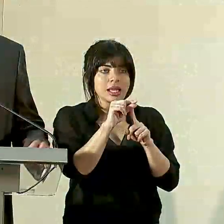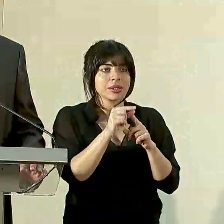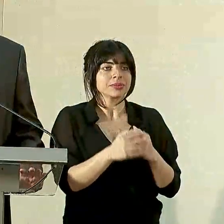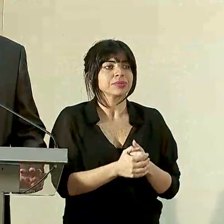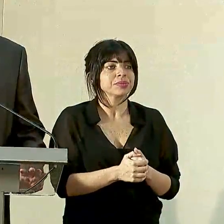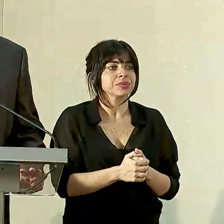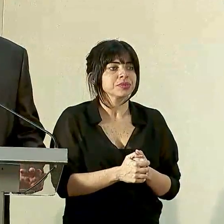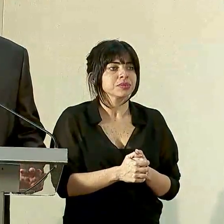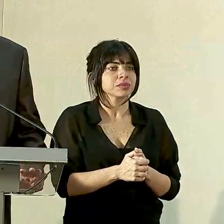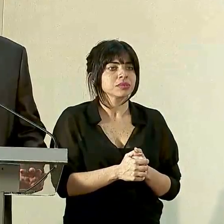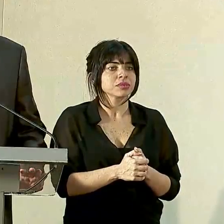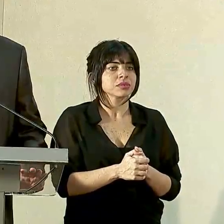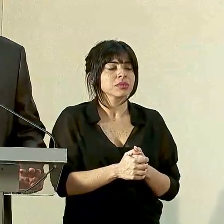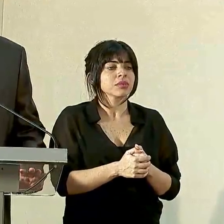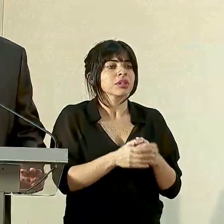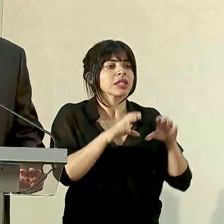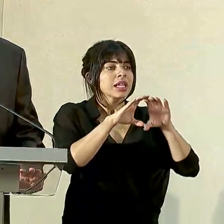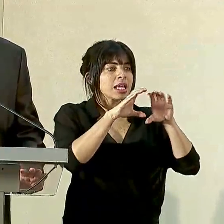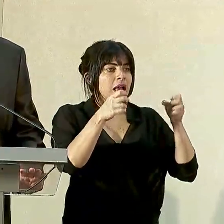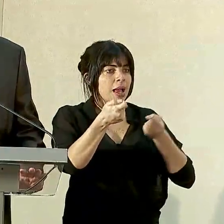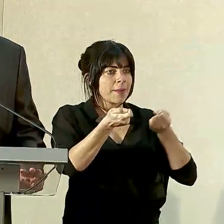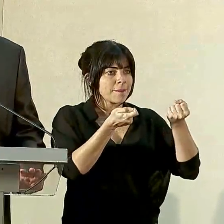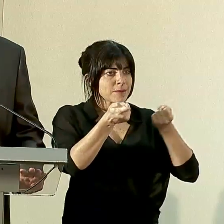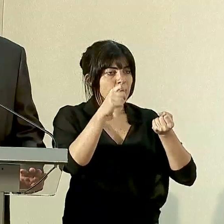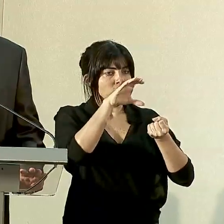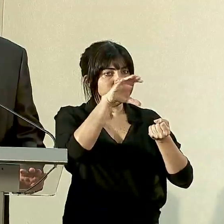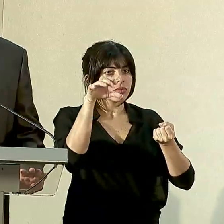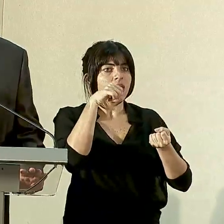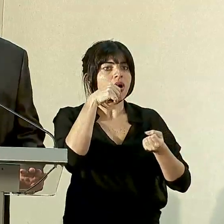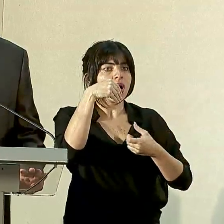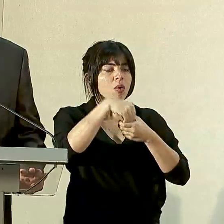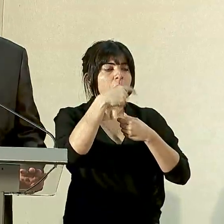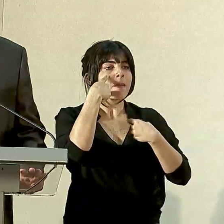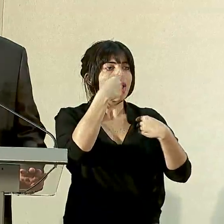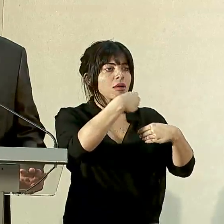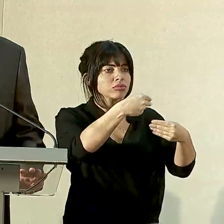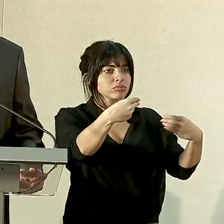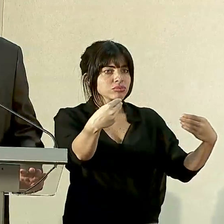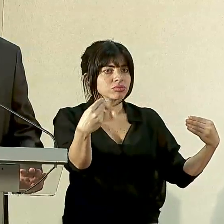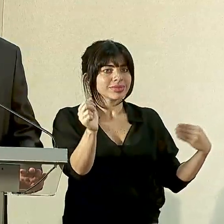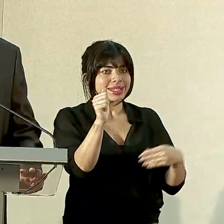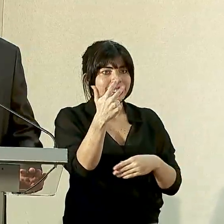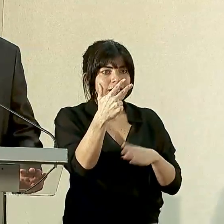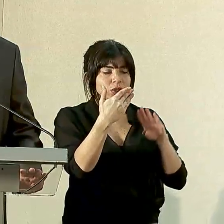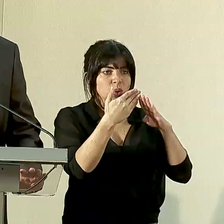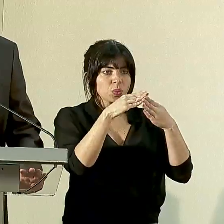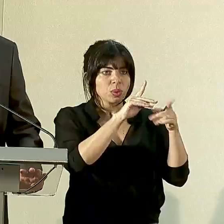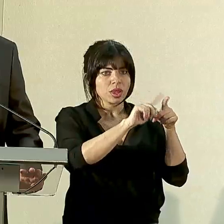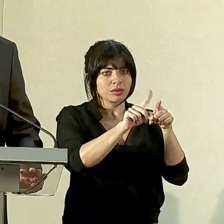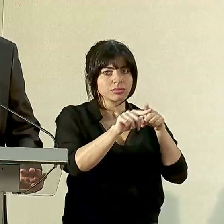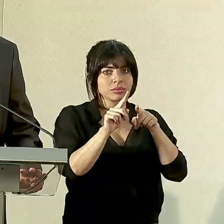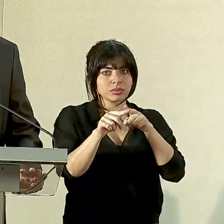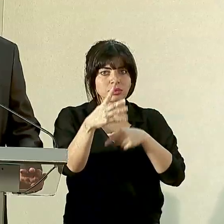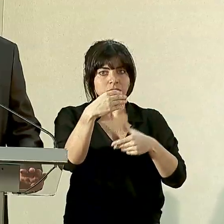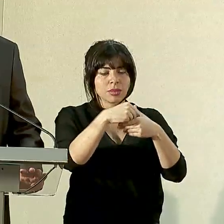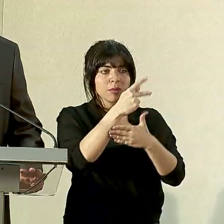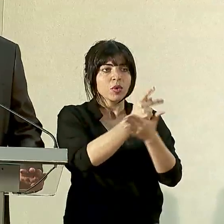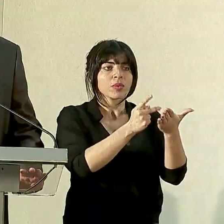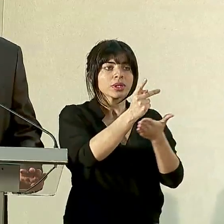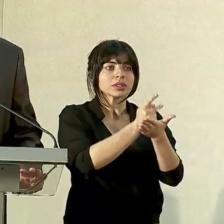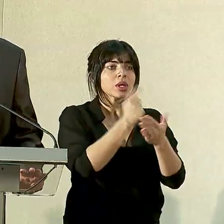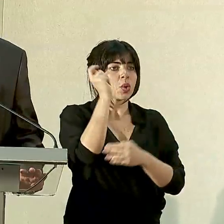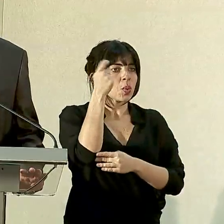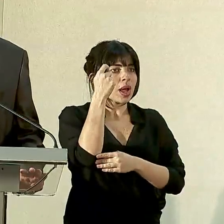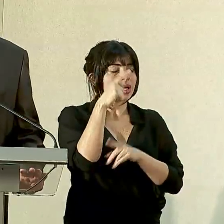de cisternas para el transporte de agua en 13 comunidades de la provincia de Guanacaste